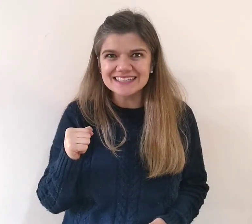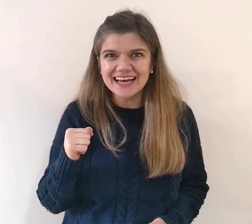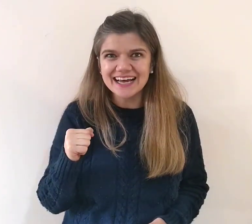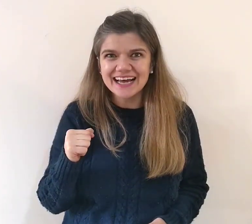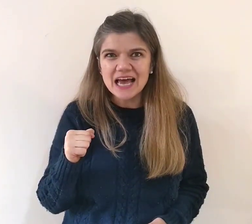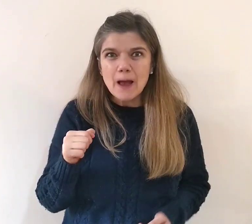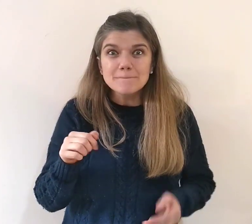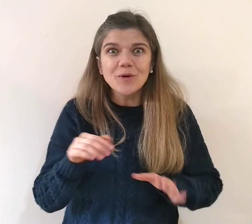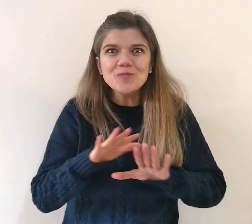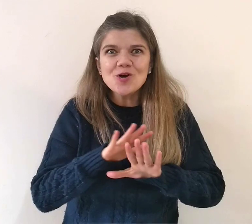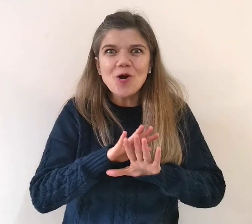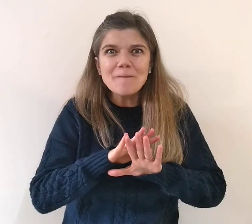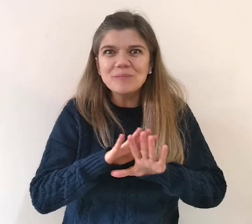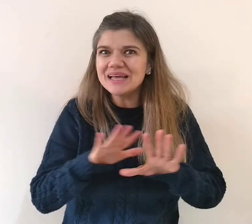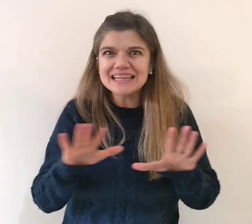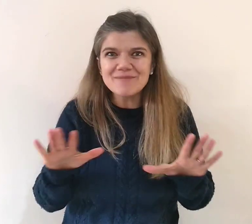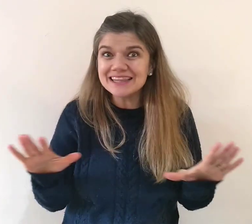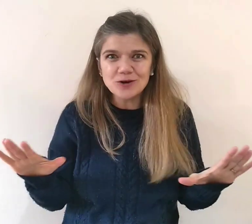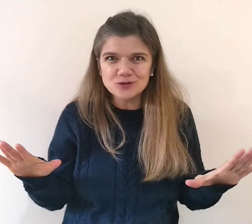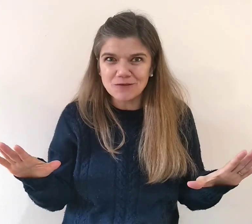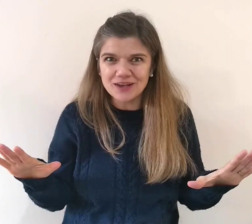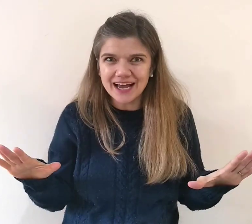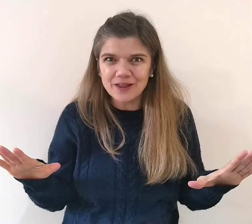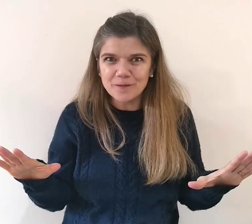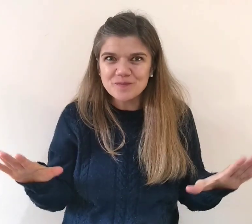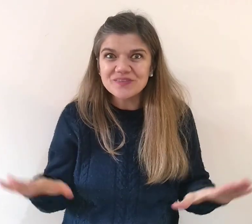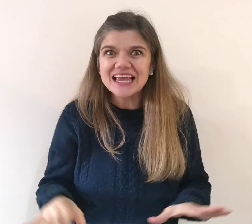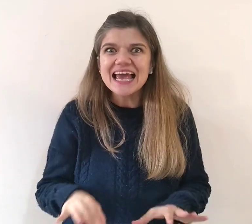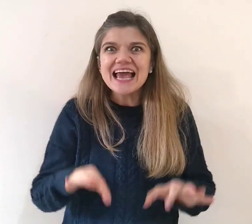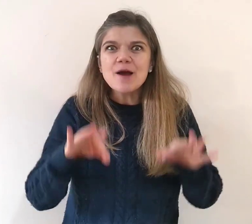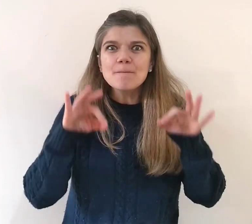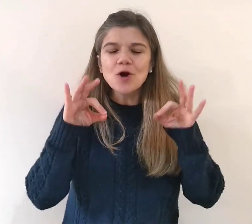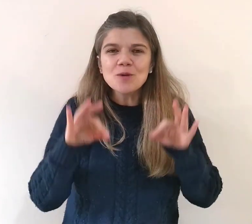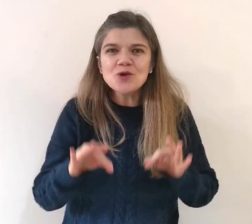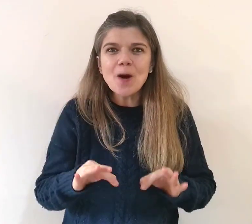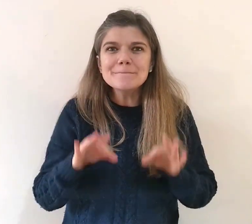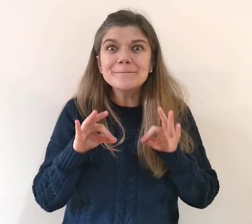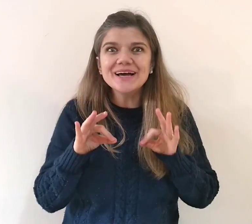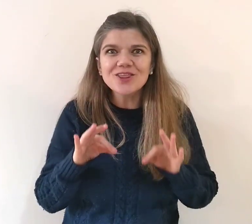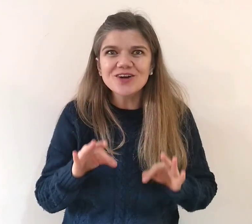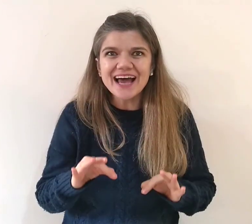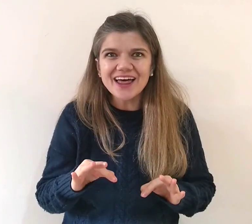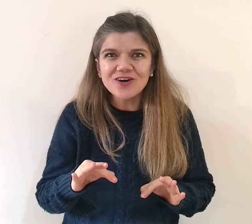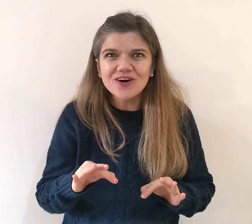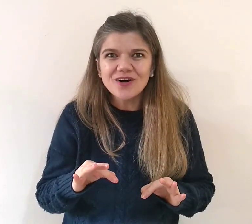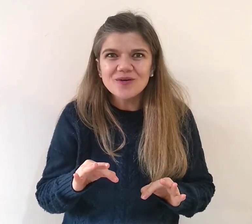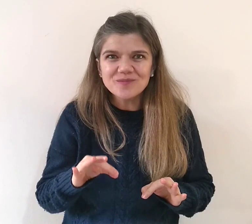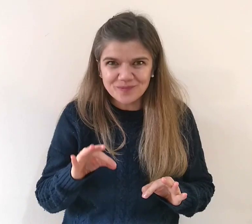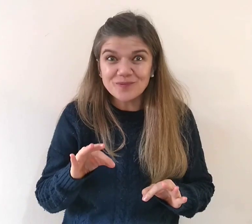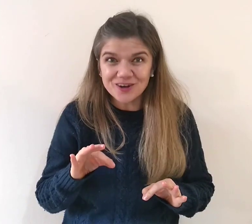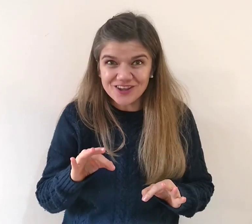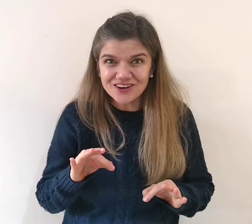casa, volvió completamente justificado, volvió perdonado por